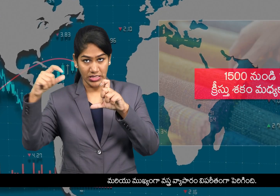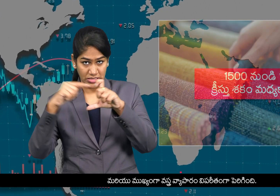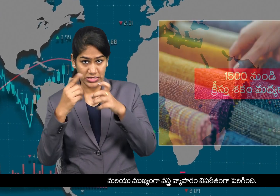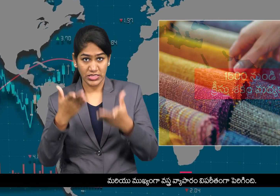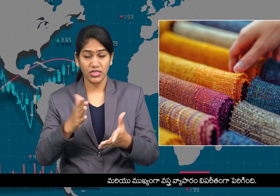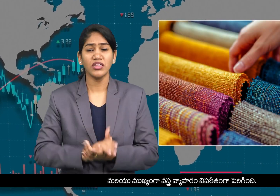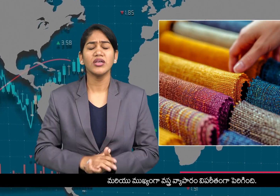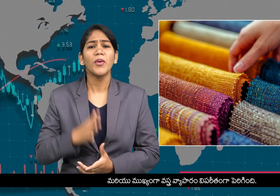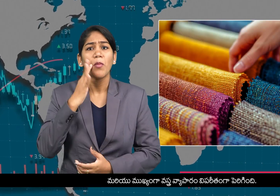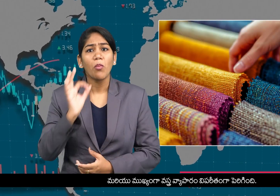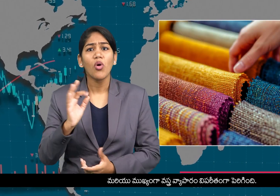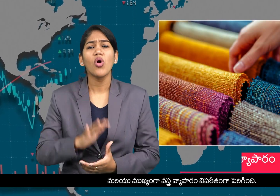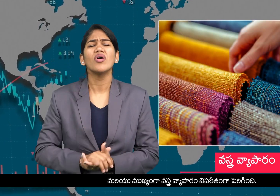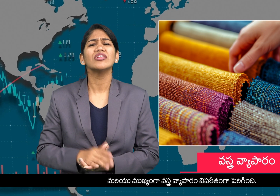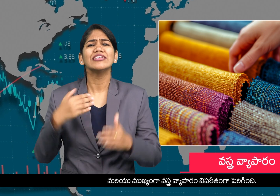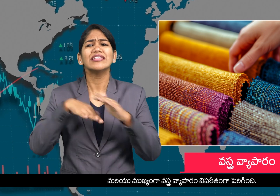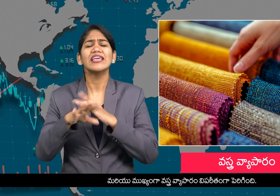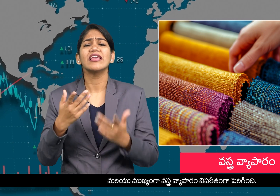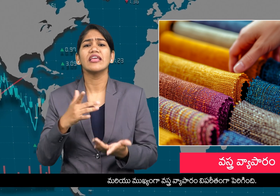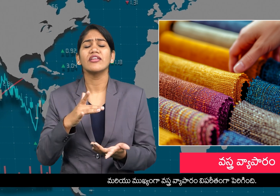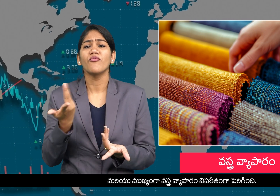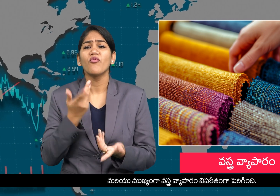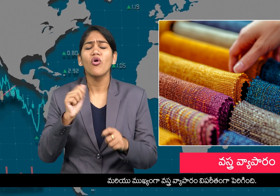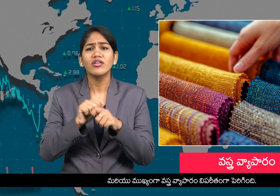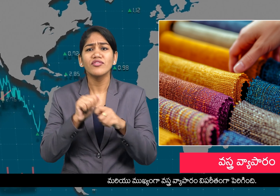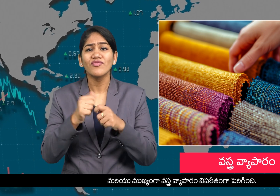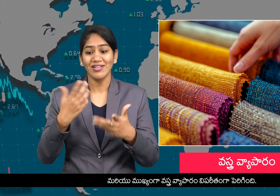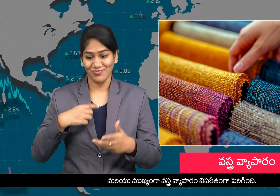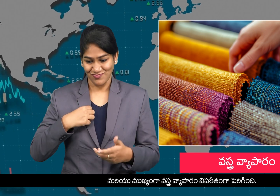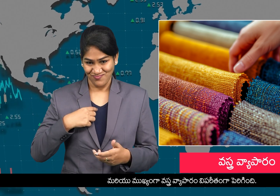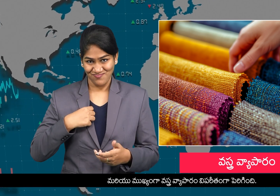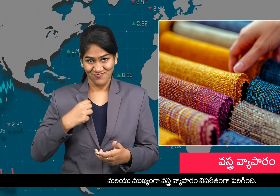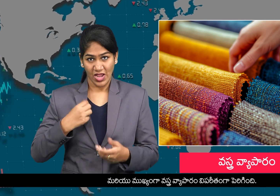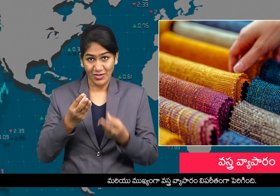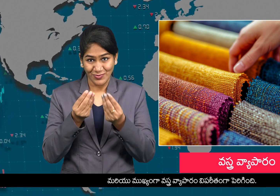మరియు ముఖ్యంగా వస్త్ర వ్యాపారం విపరీతంగా పెరిగింది.